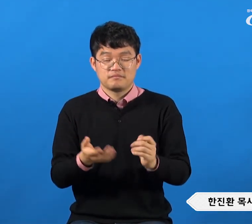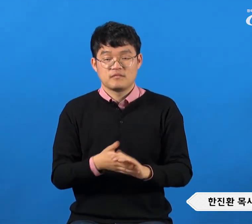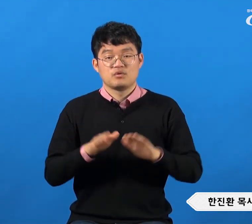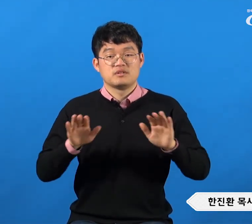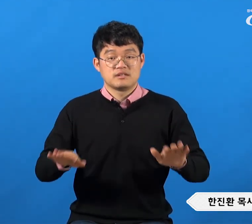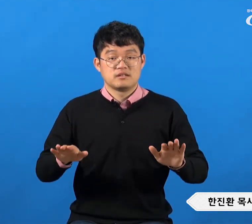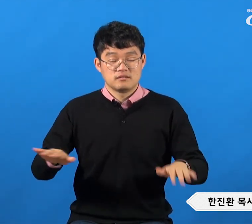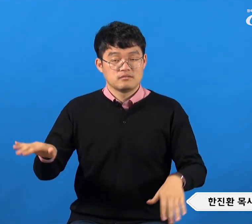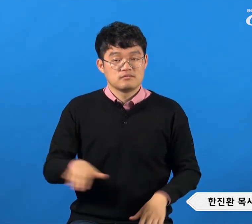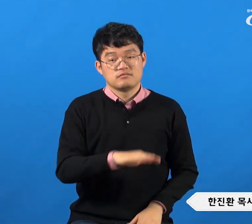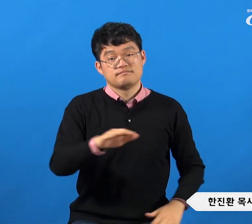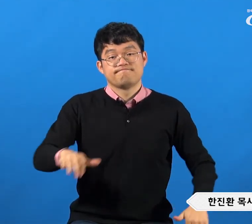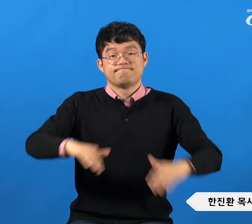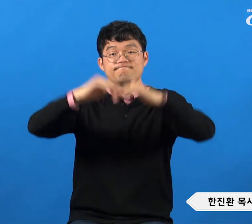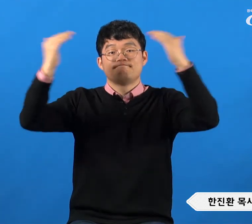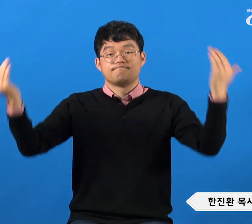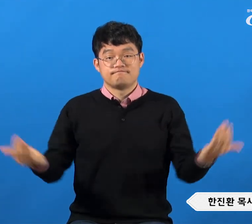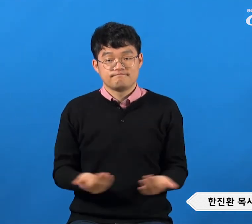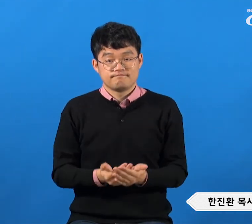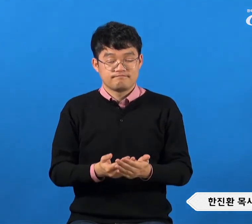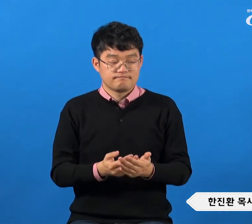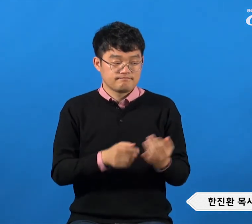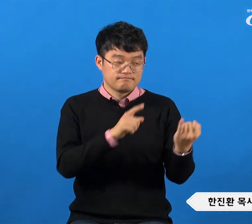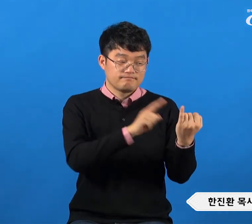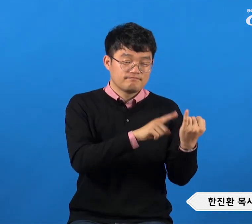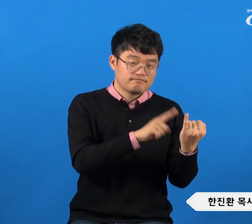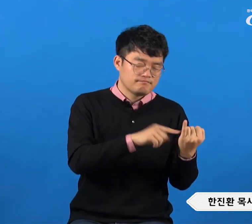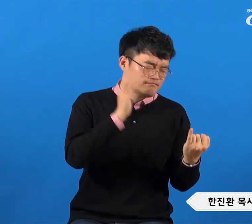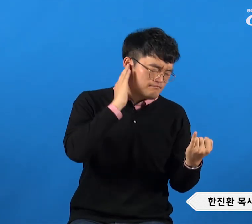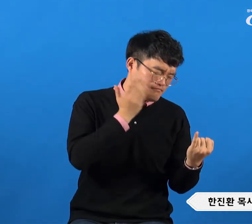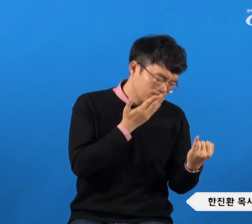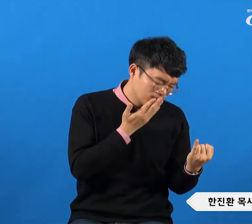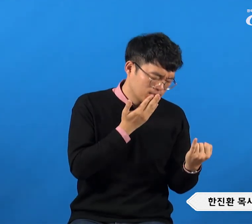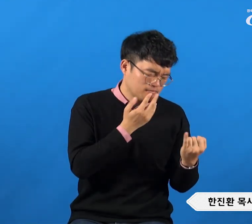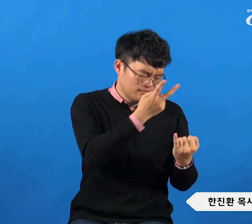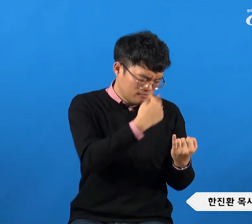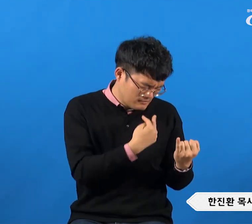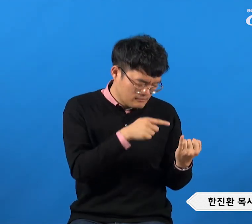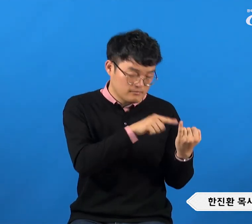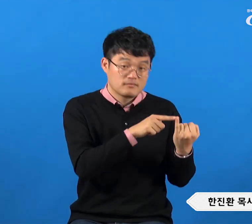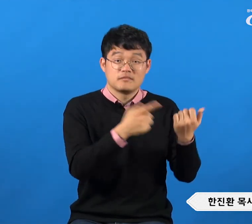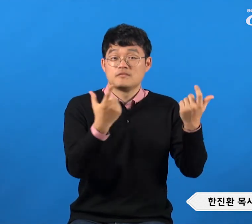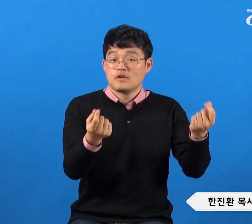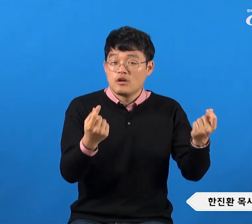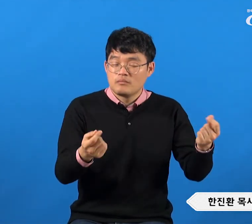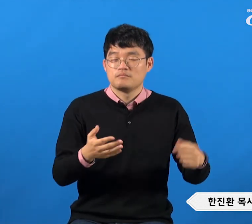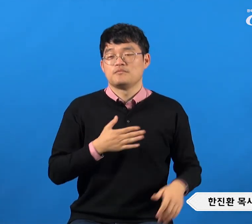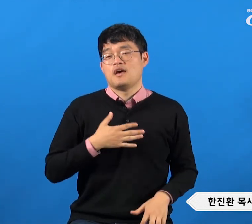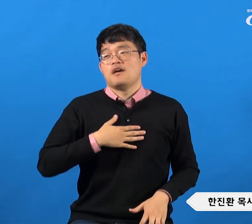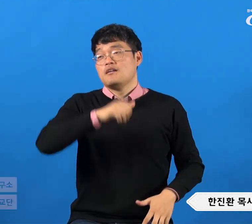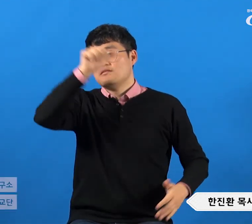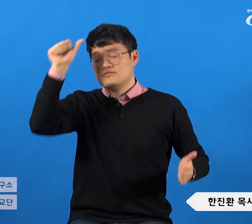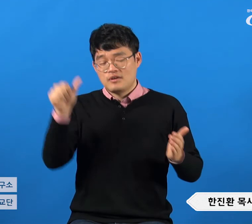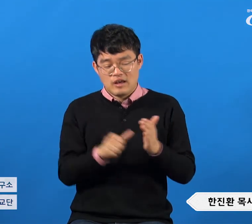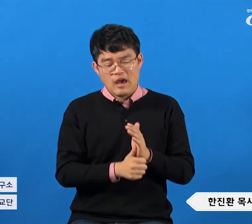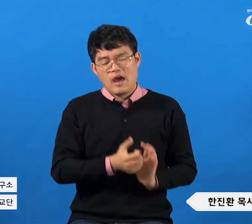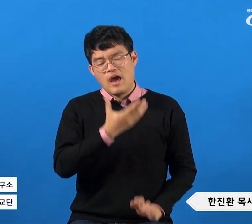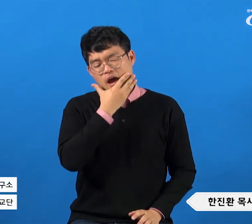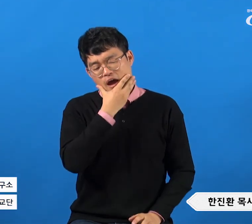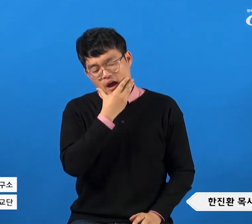오늘 우리 모두가 헬렌 켈러처럼 내 생애에 행복하지 않은 날은 단 하루도